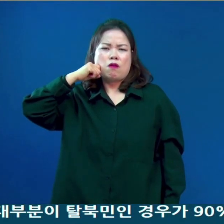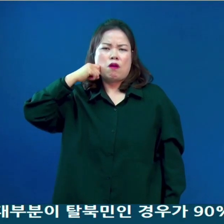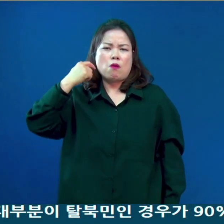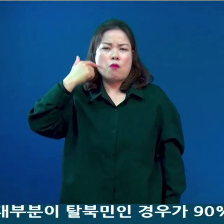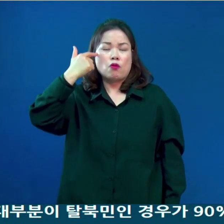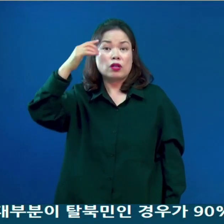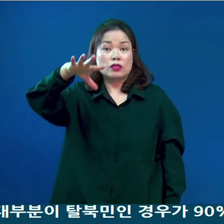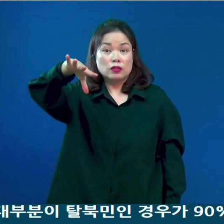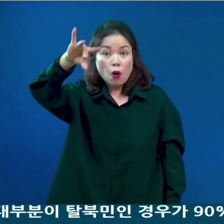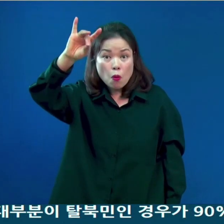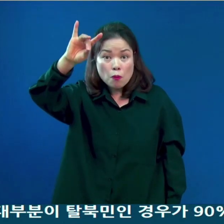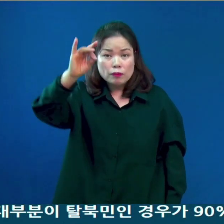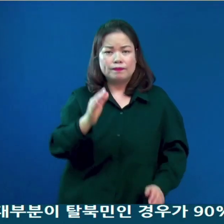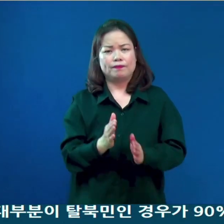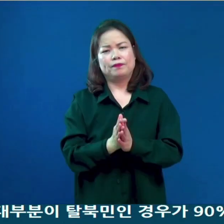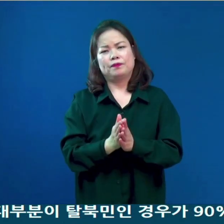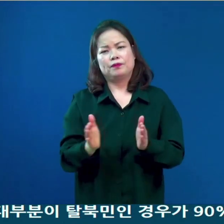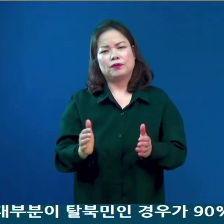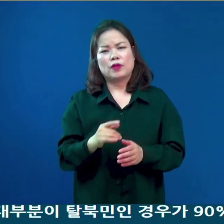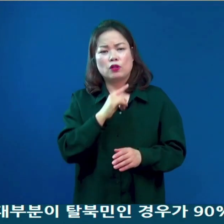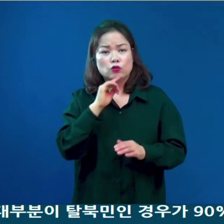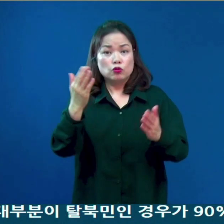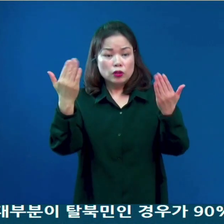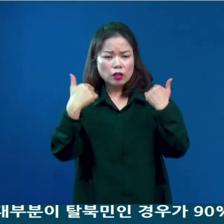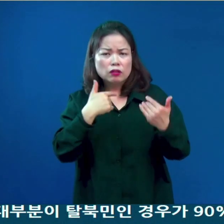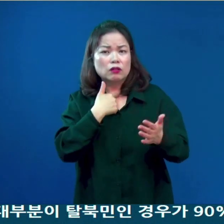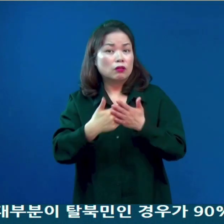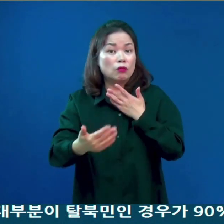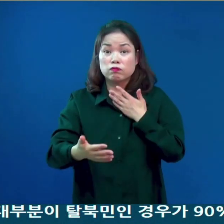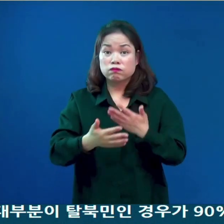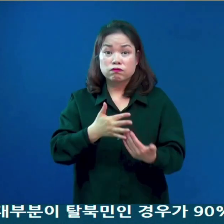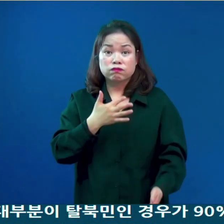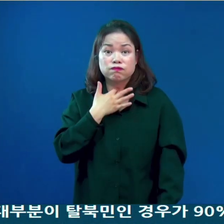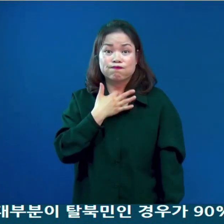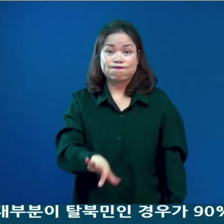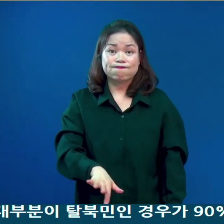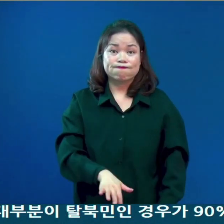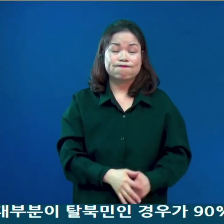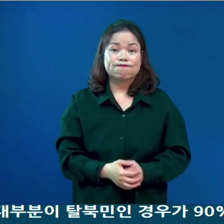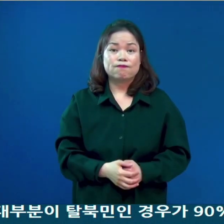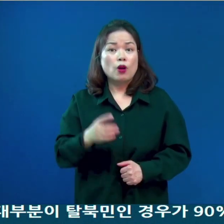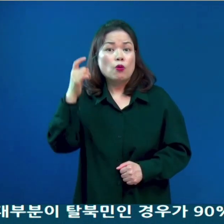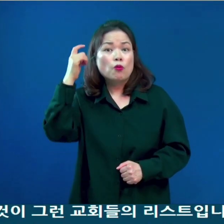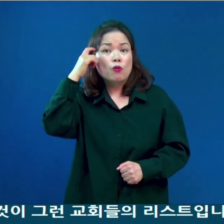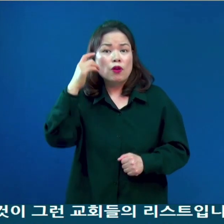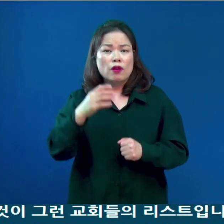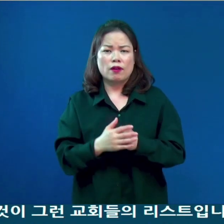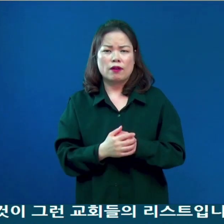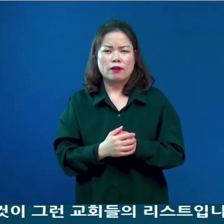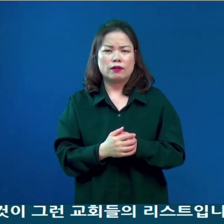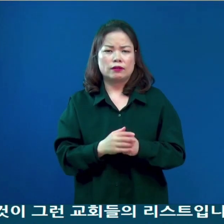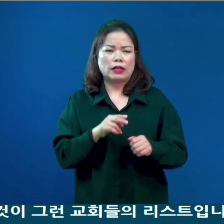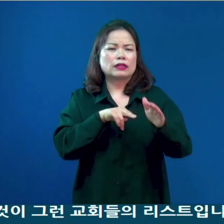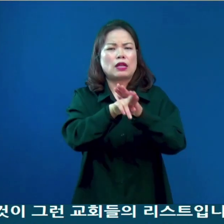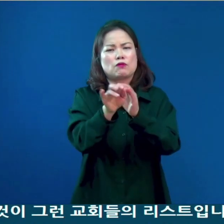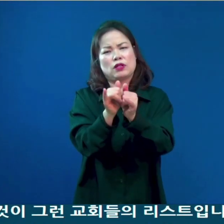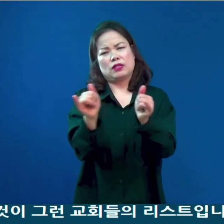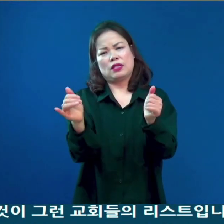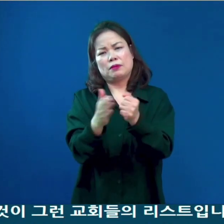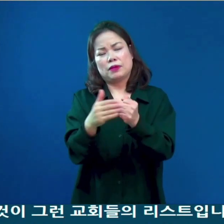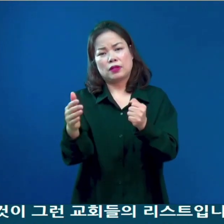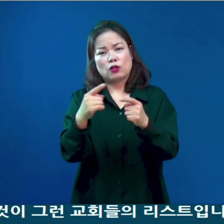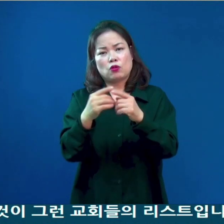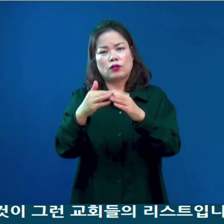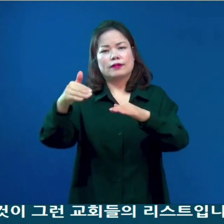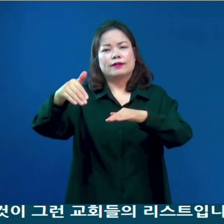목회를 처음 해봐요. 주일학교를 본 사람들이 아무도 없어요. 왜냐하면 다 탈북해서 교회를